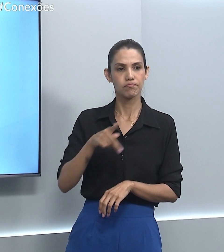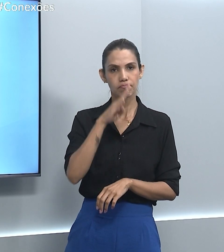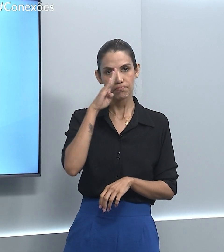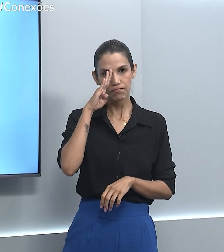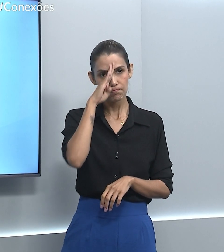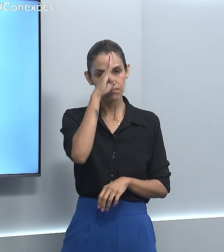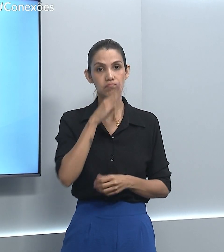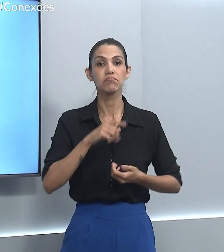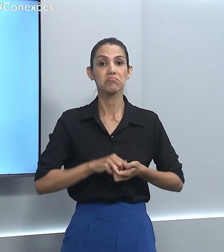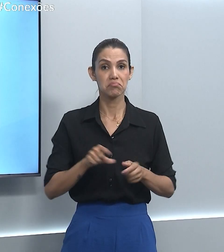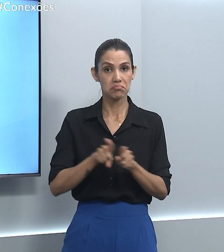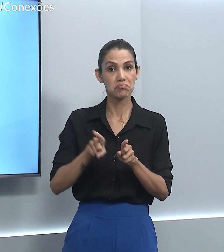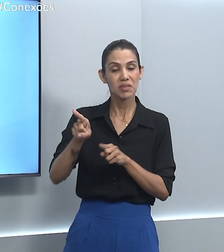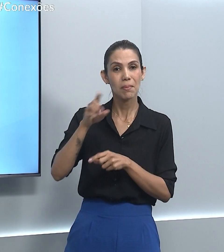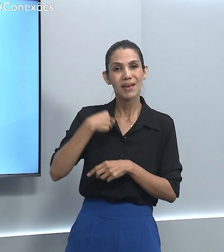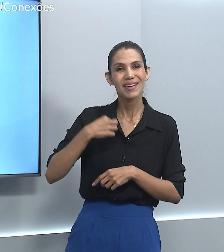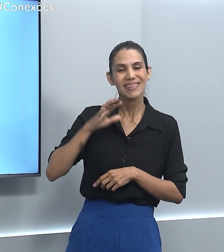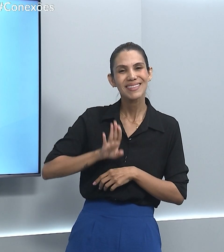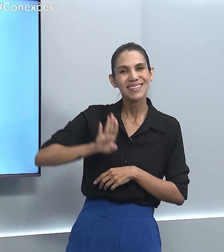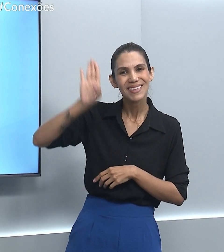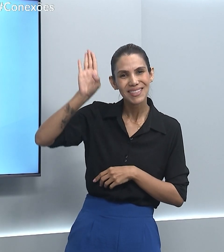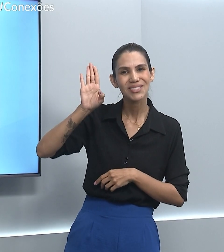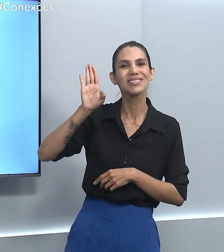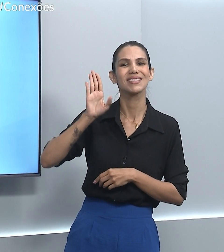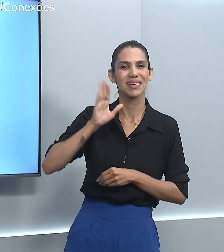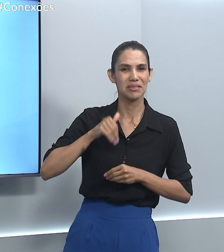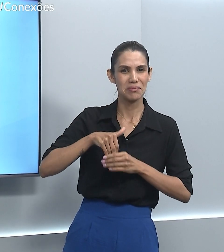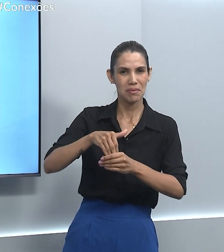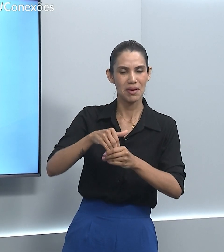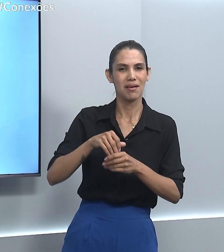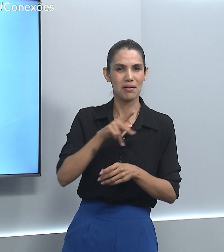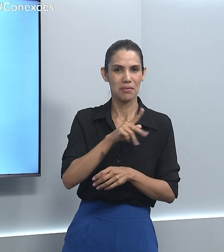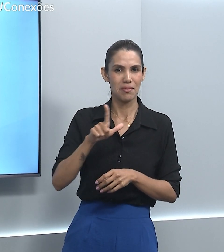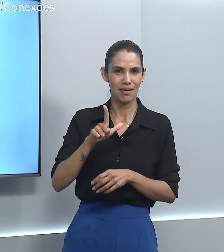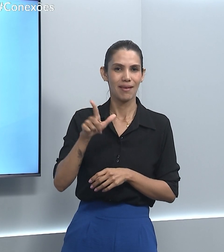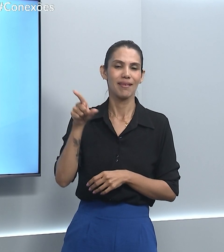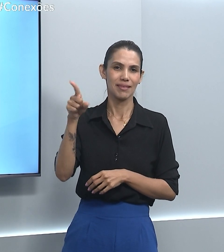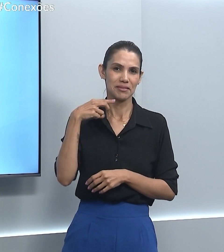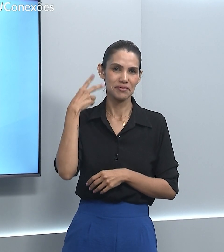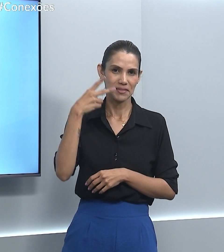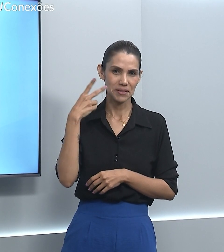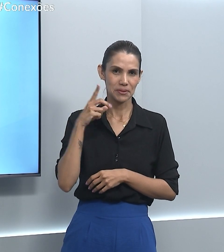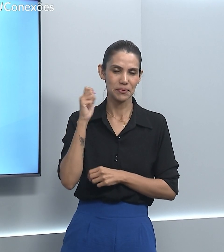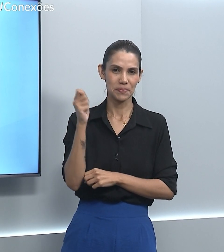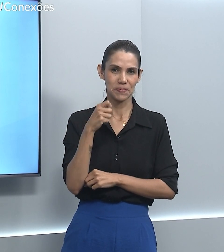PL no Rio Grande do Sul nas eleições de 2020.